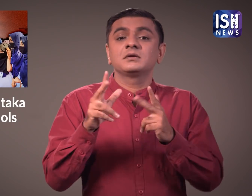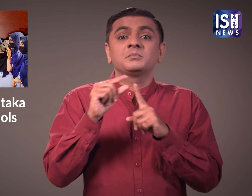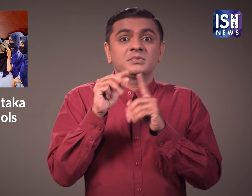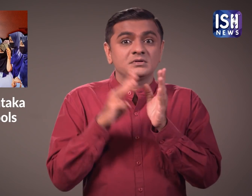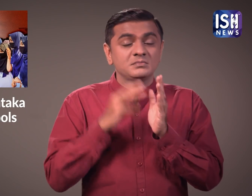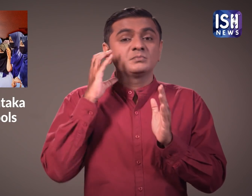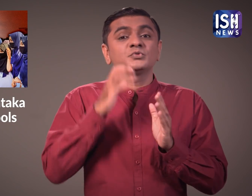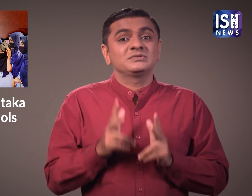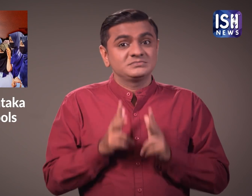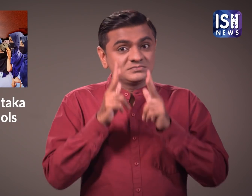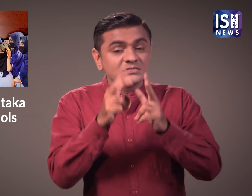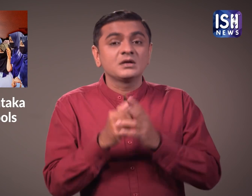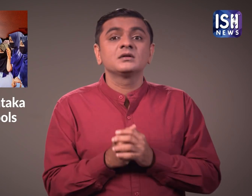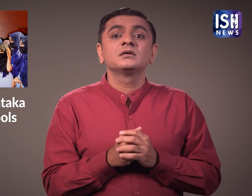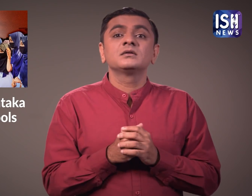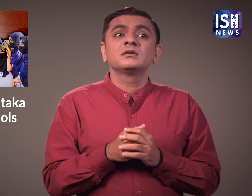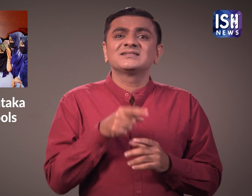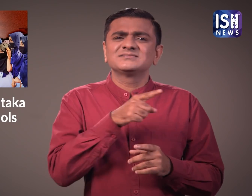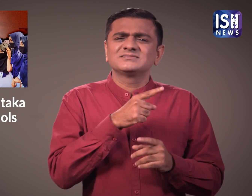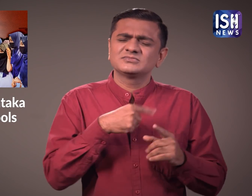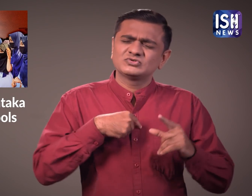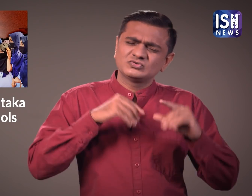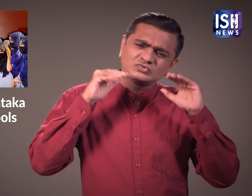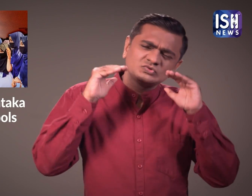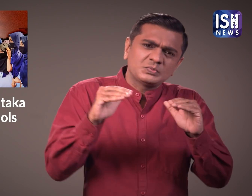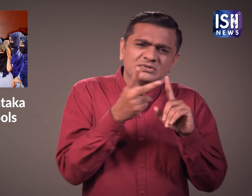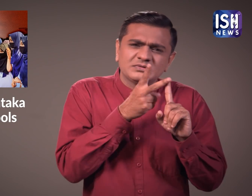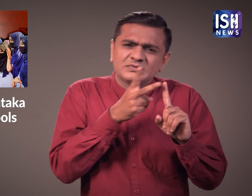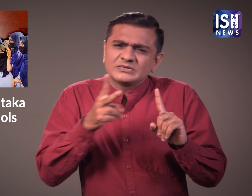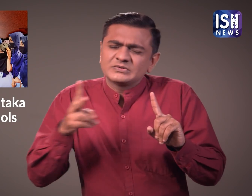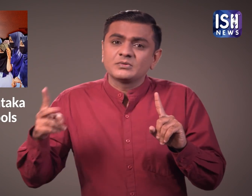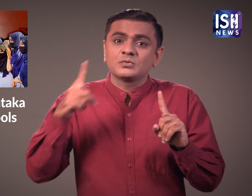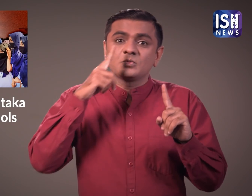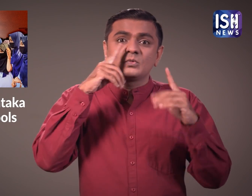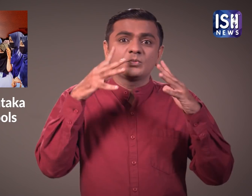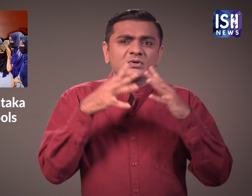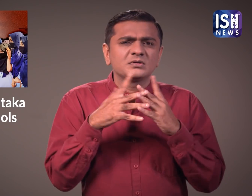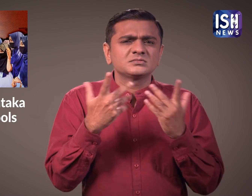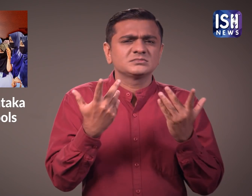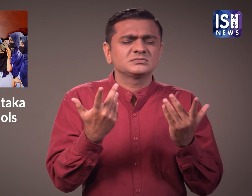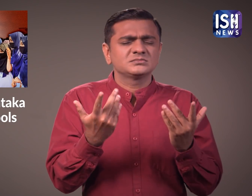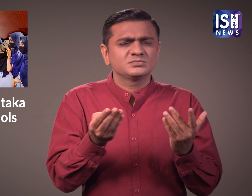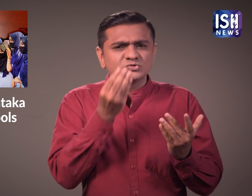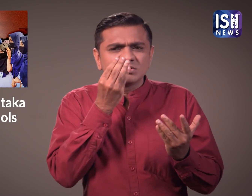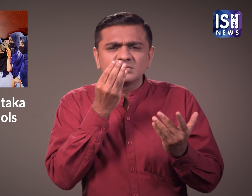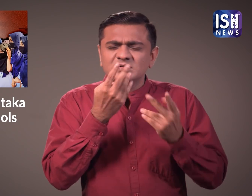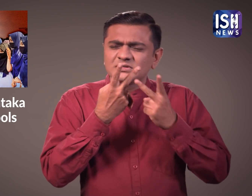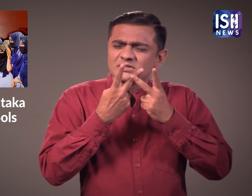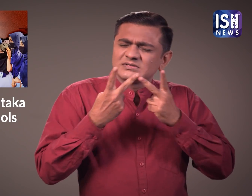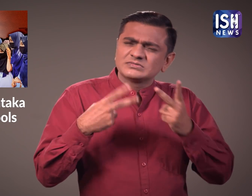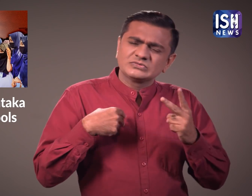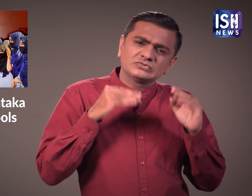प्रधानमंत्री मोदी ने ये भी कहा कि हमने हमेशा मुसलिम महिलाओं का समर्थन किया है।